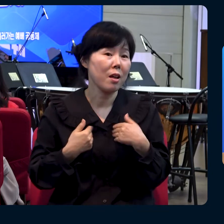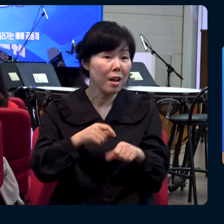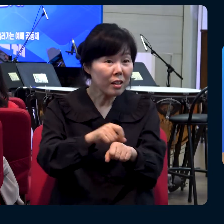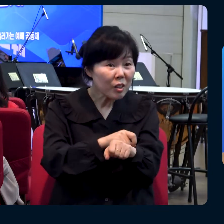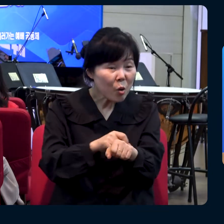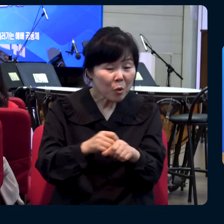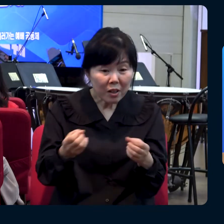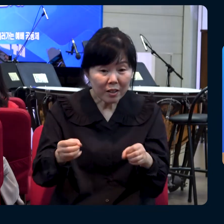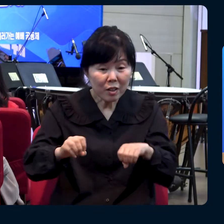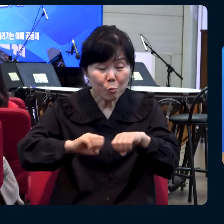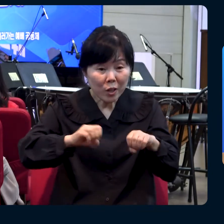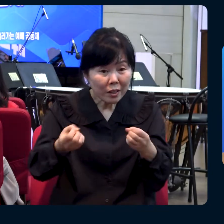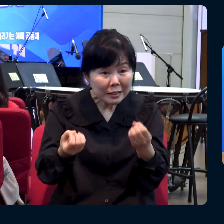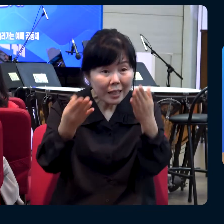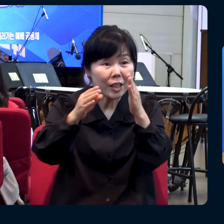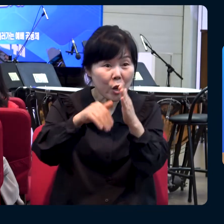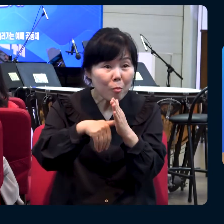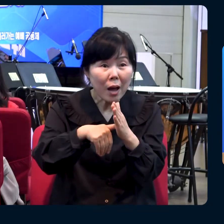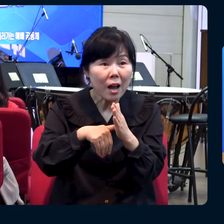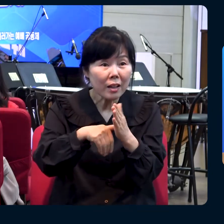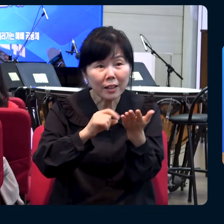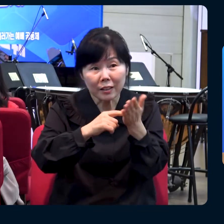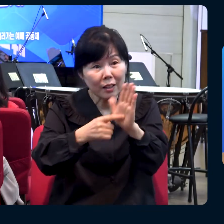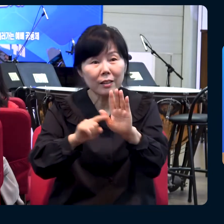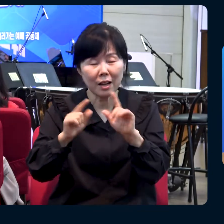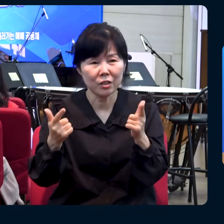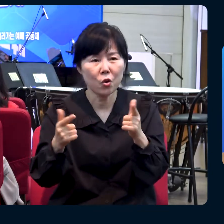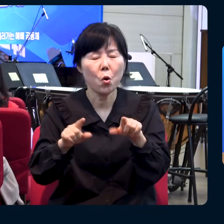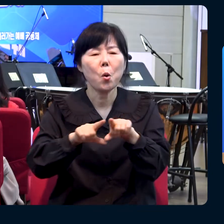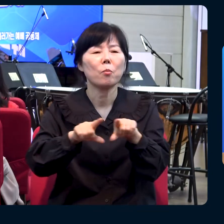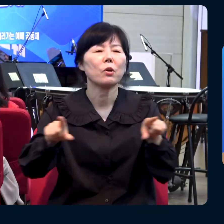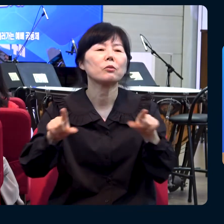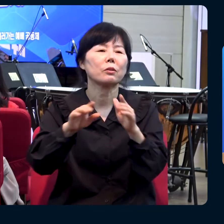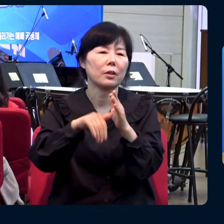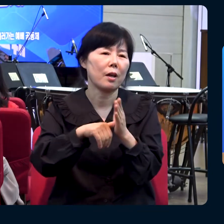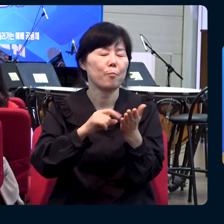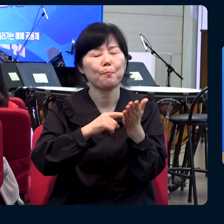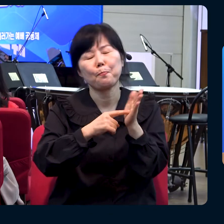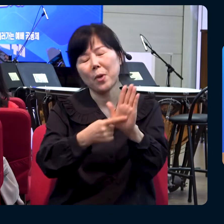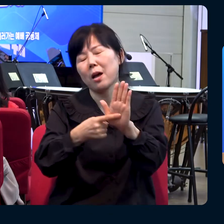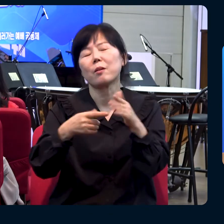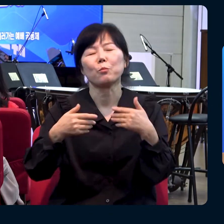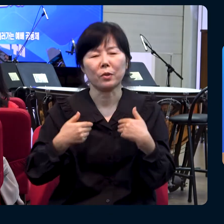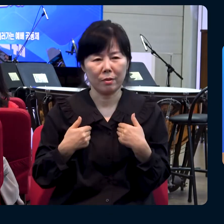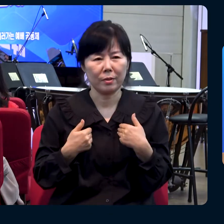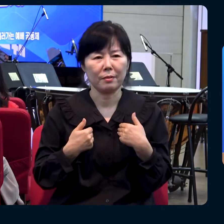특별한 행사 때만 믿음이 드러나는 게 아니라 평상시에 믿음이 좋아야 한다는 것입니다.